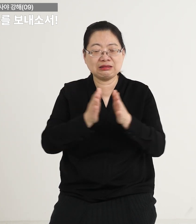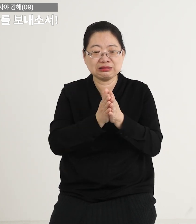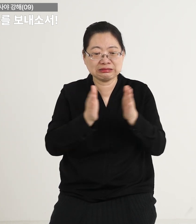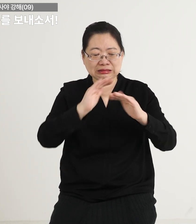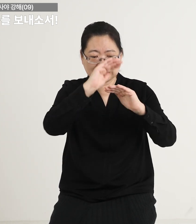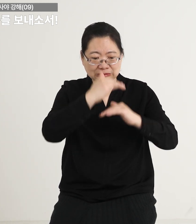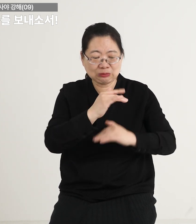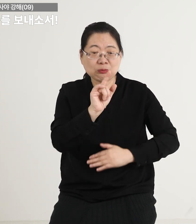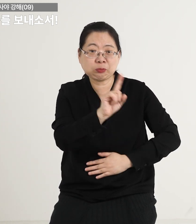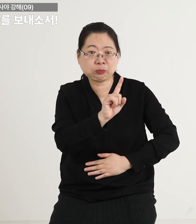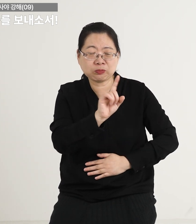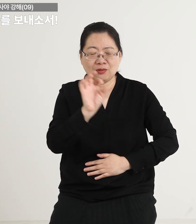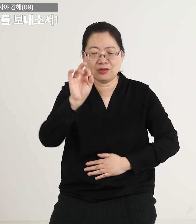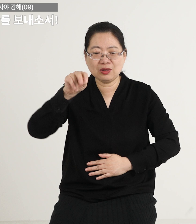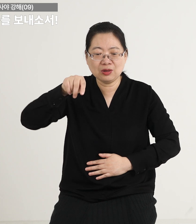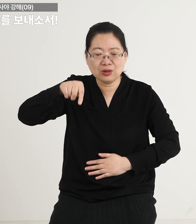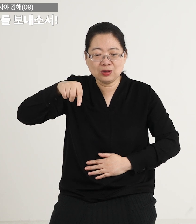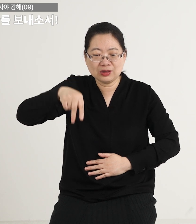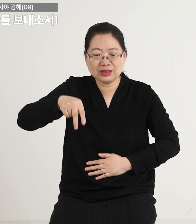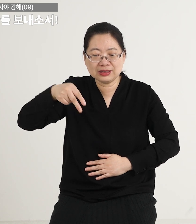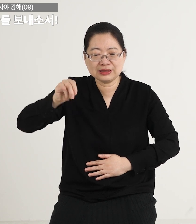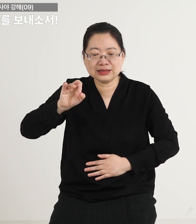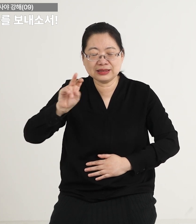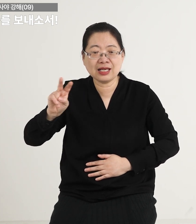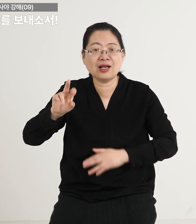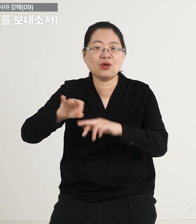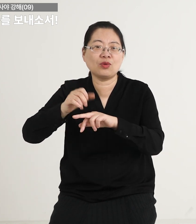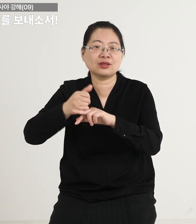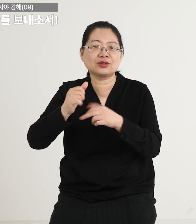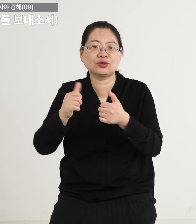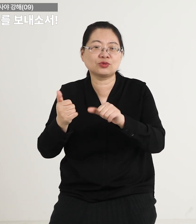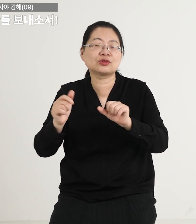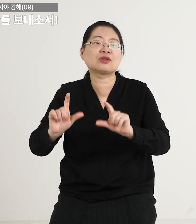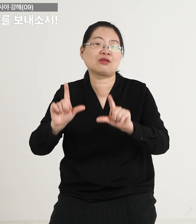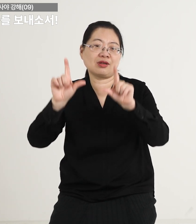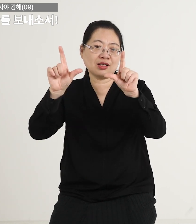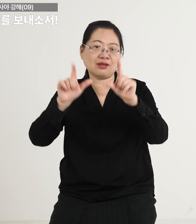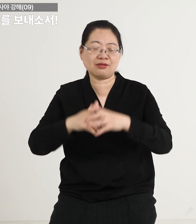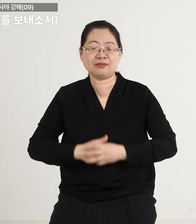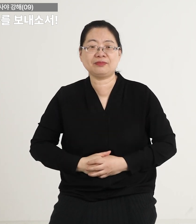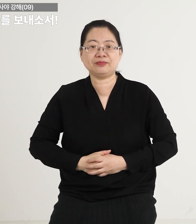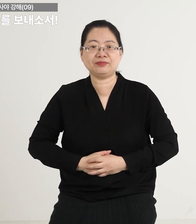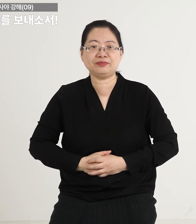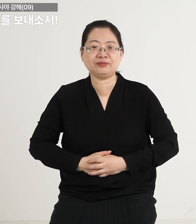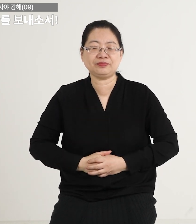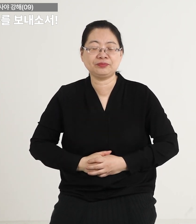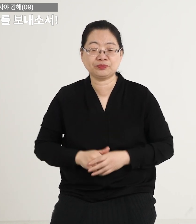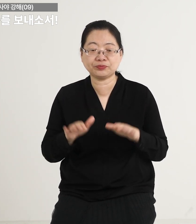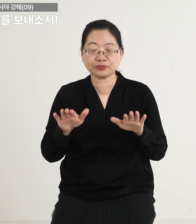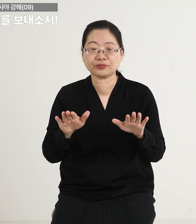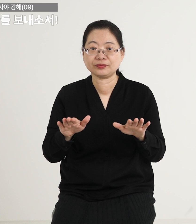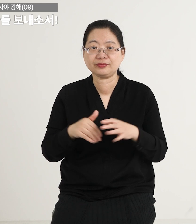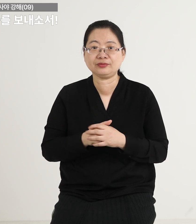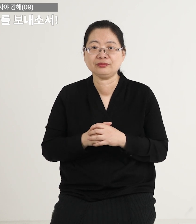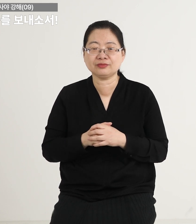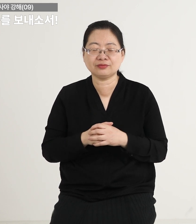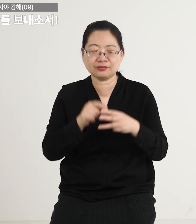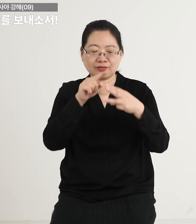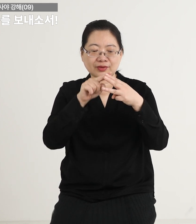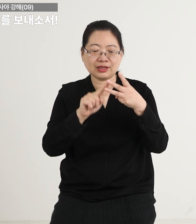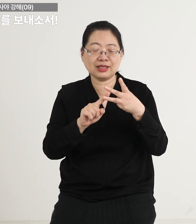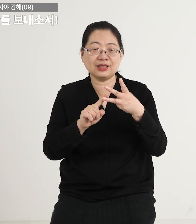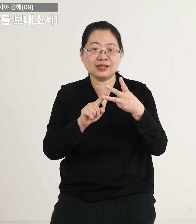돼요. 우시야 왕이 죽던 해, 이렇게 시작이 돼요. 그래서 오늘은 세